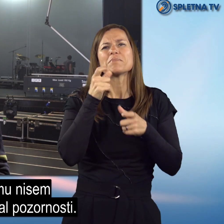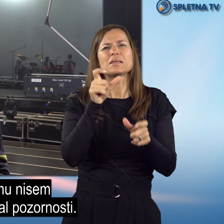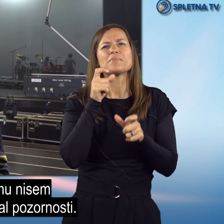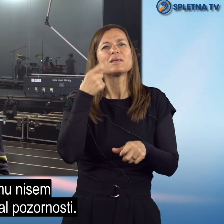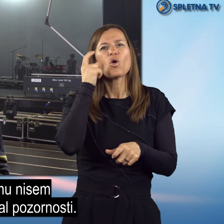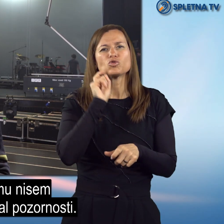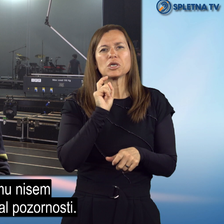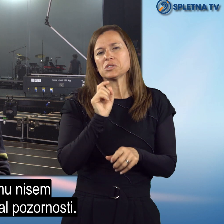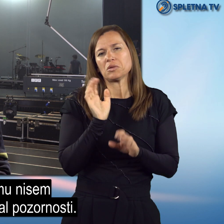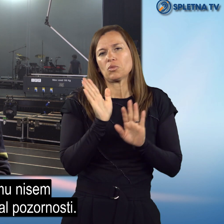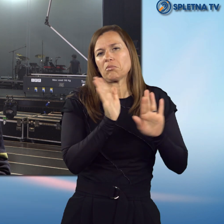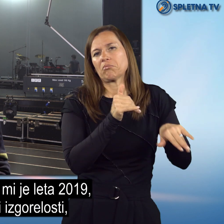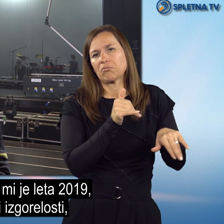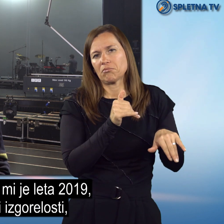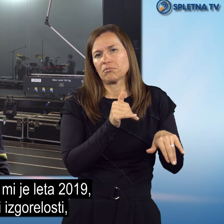posvečal temu pozornost.